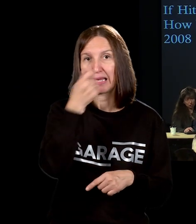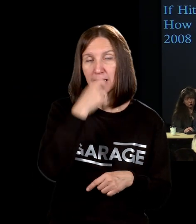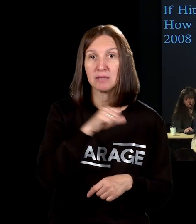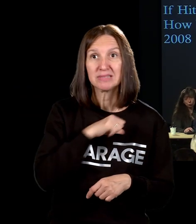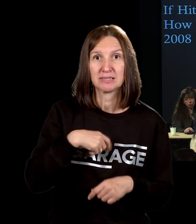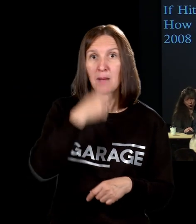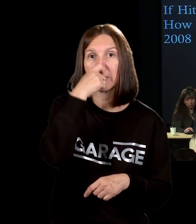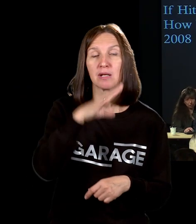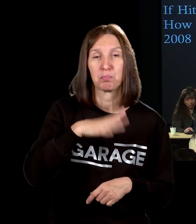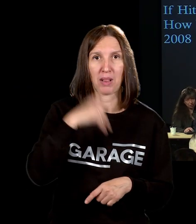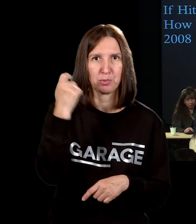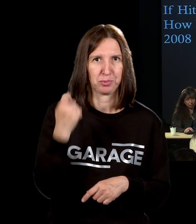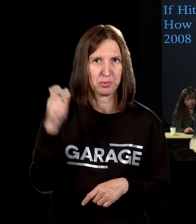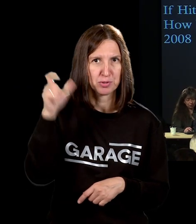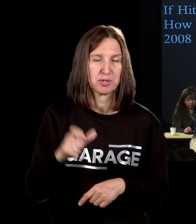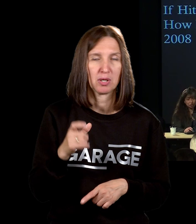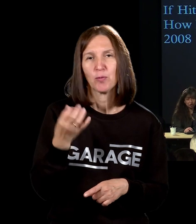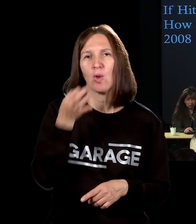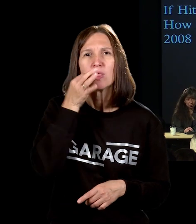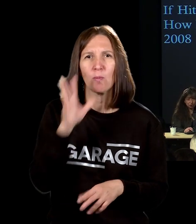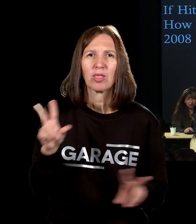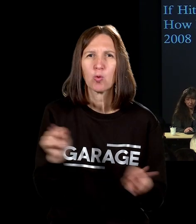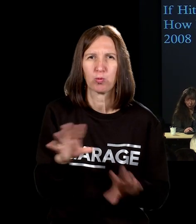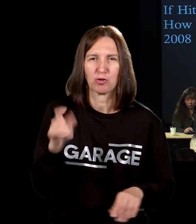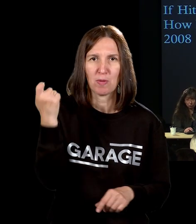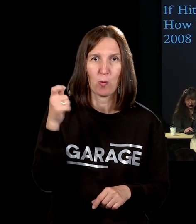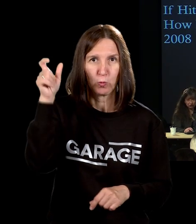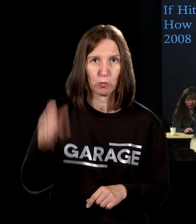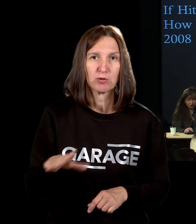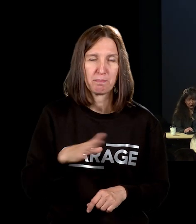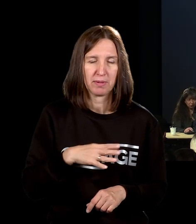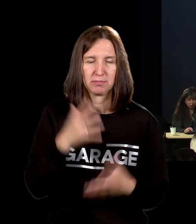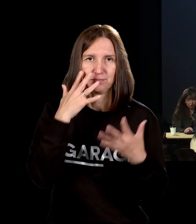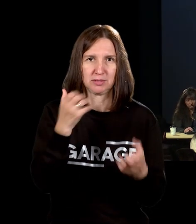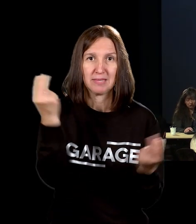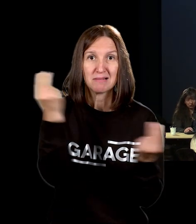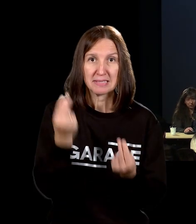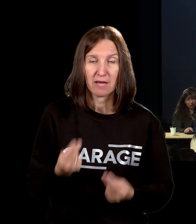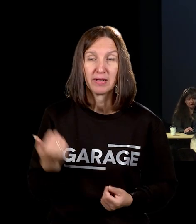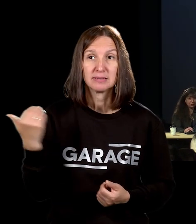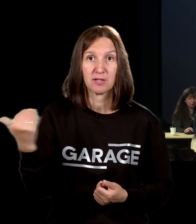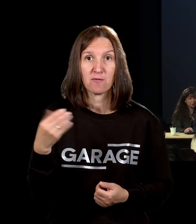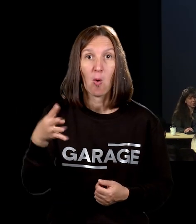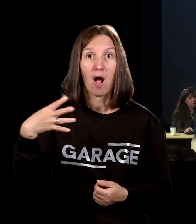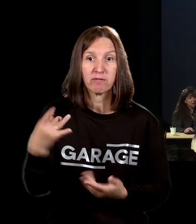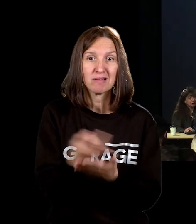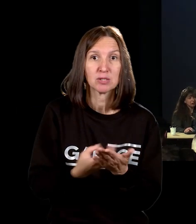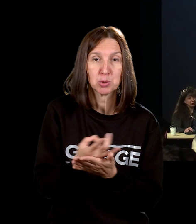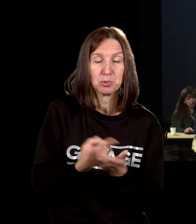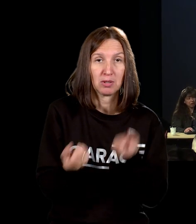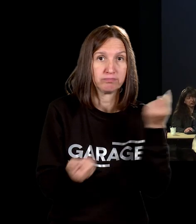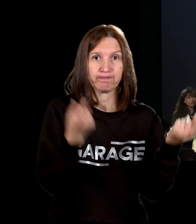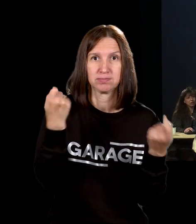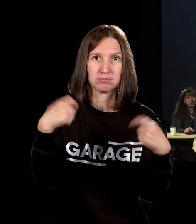бы и стоят немало, да, и Чепмены где-то разжились вроде бы этой серии рисунков акварели Гитлера